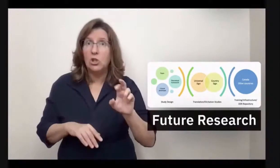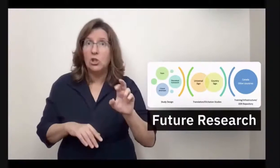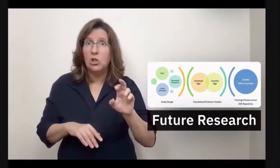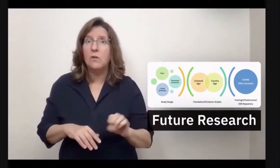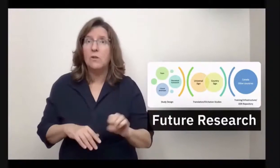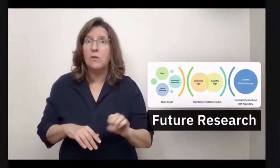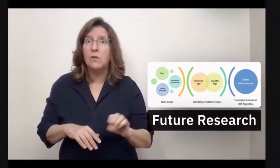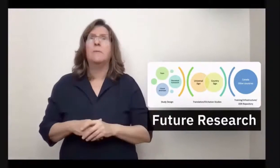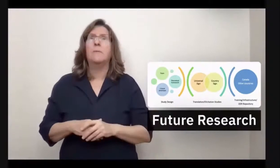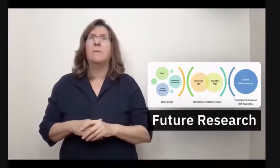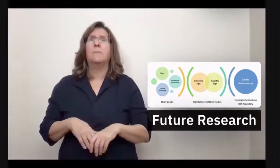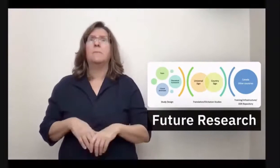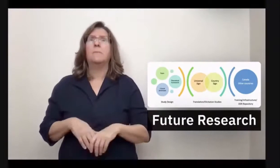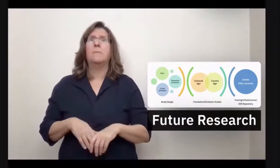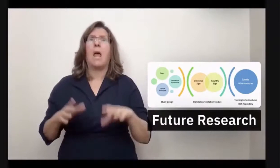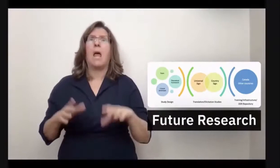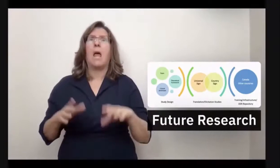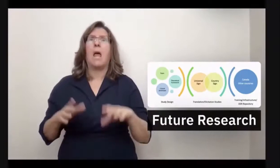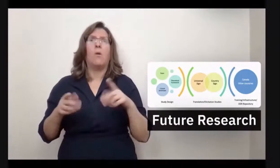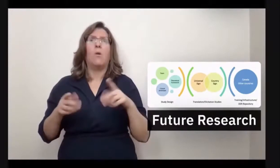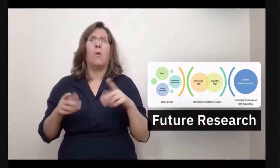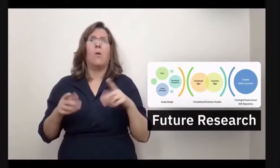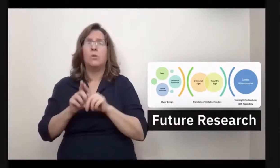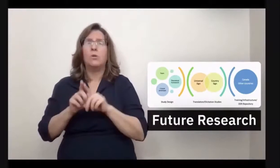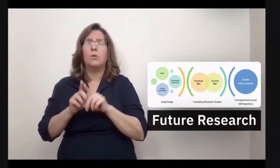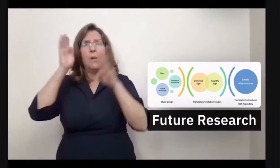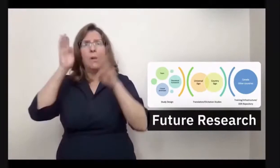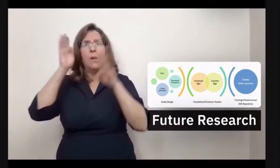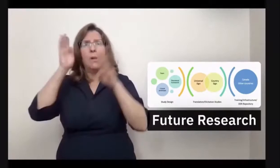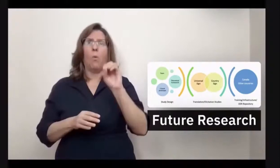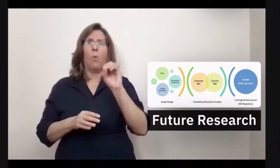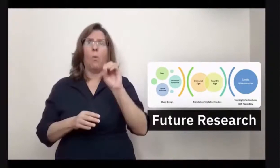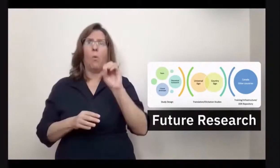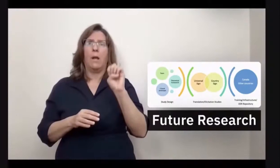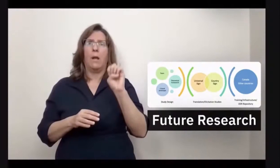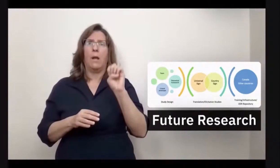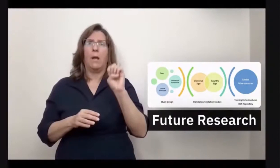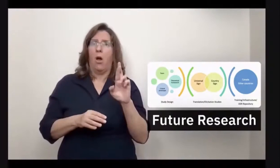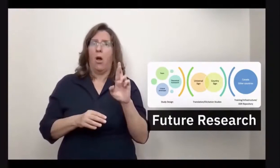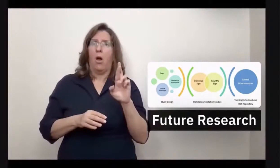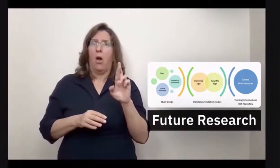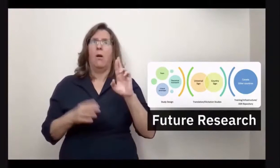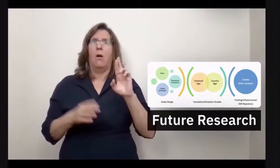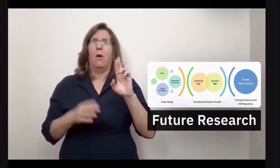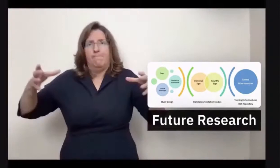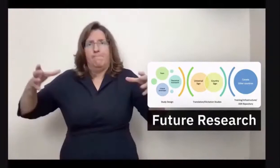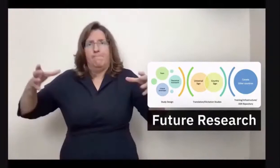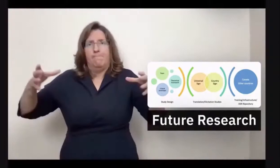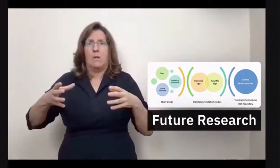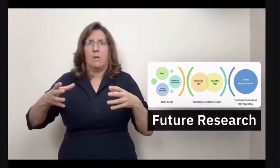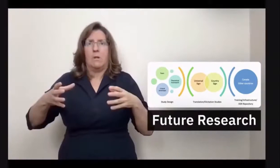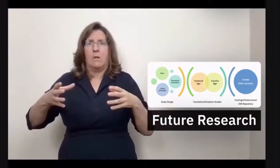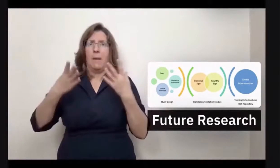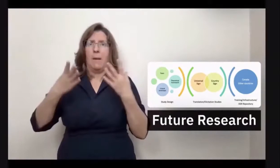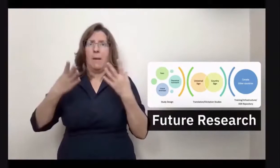Aquí presento un link para una muestra de un e-book. Les invito a que lo revisen. Es parte